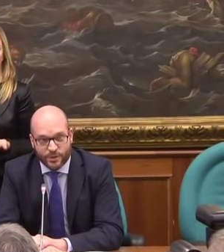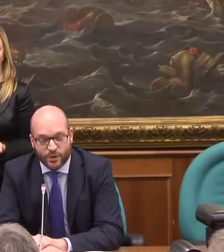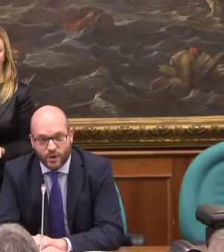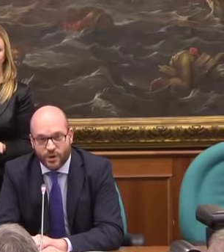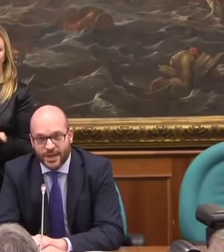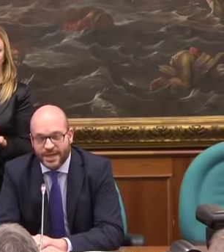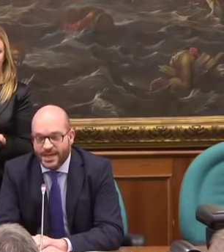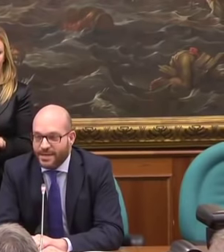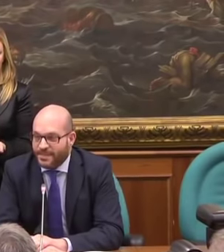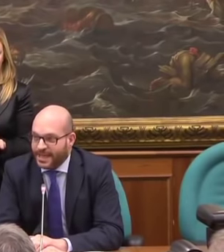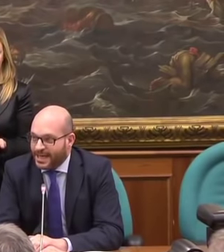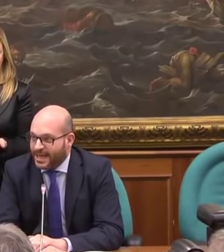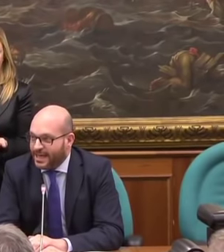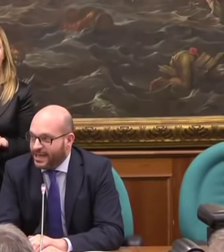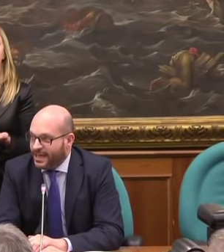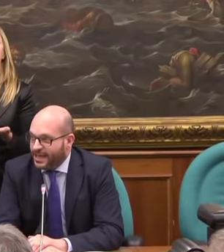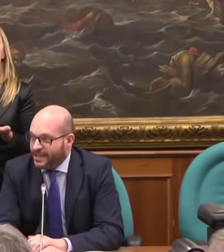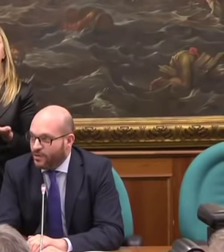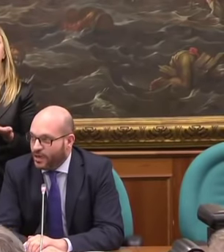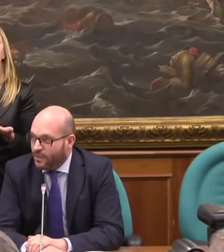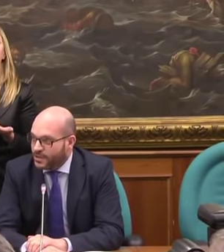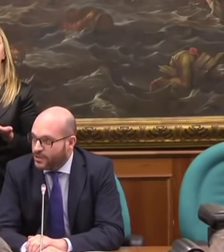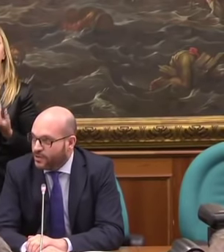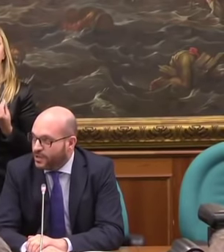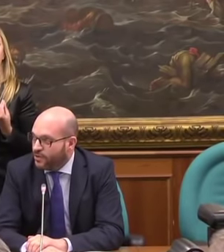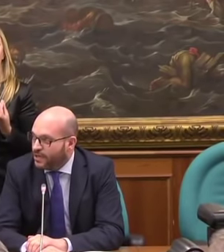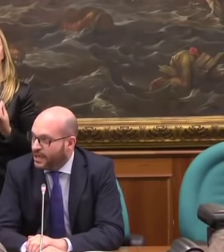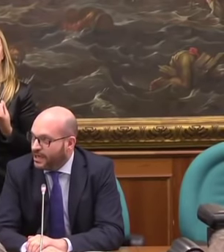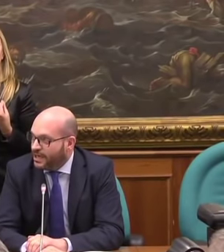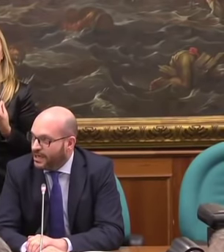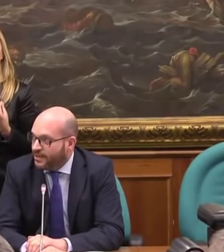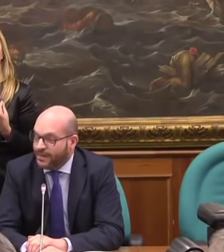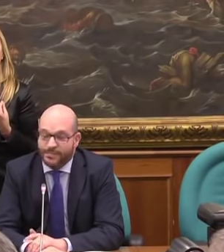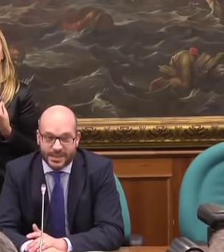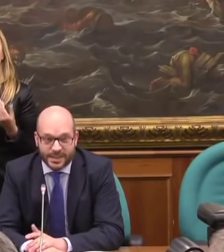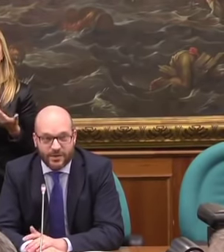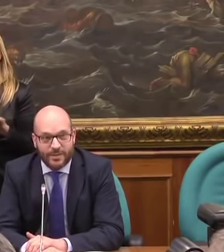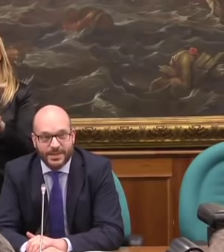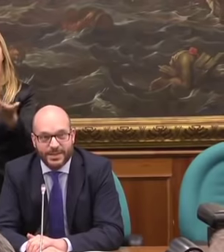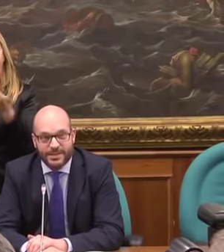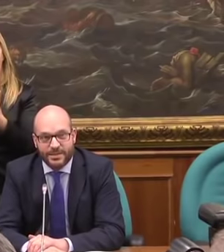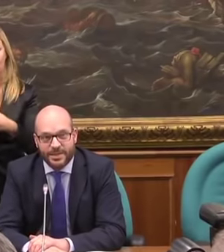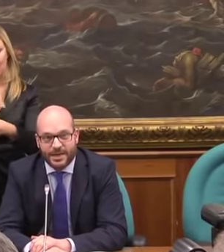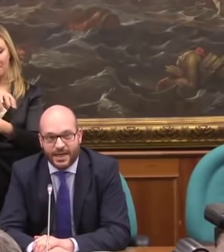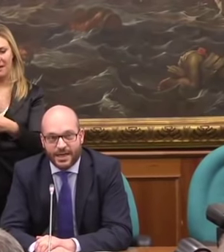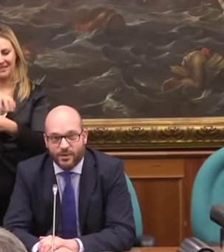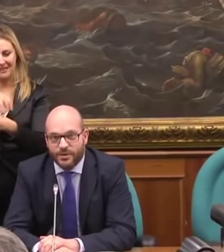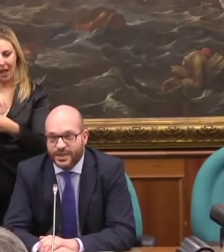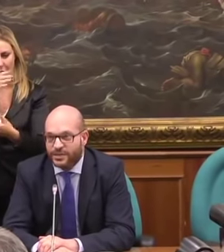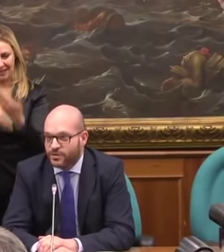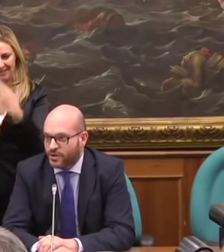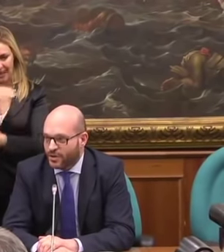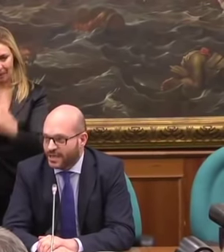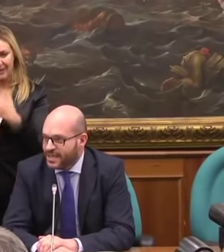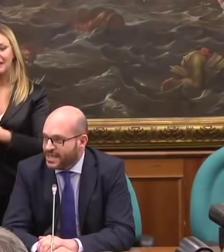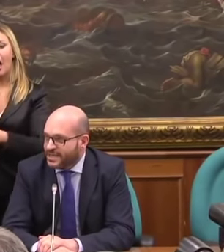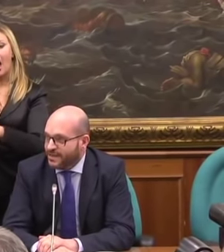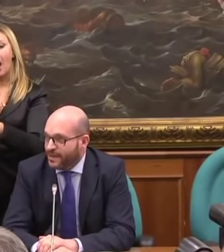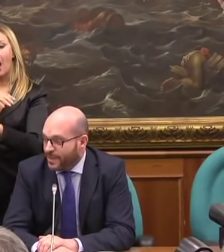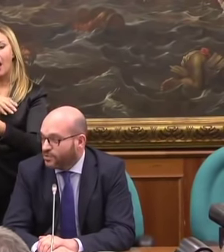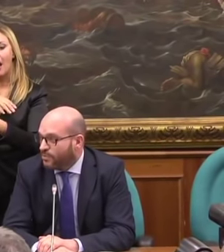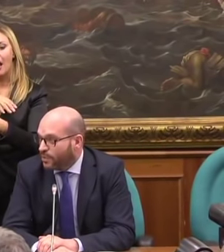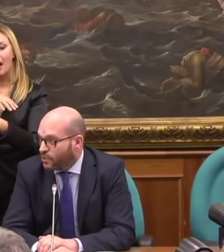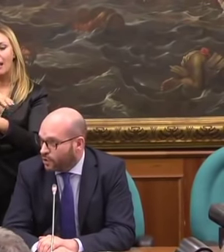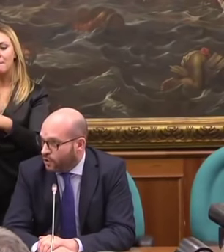un interprete qui con noi, perché in collaborazione con Ministero della Solidarietà e dell'Istruzione,